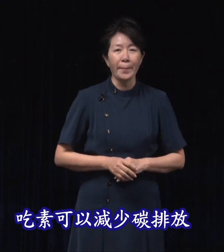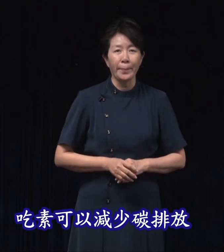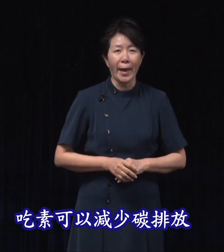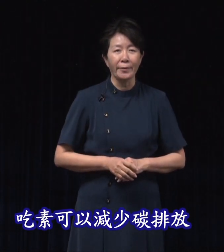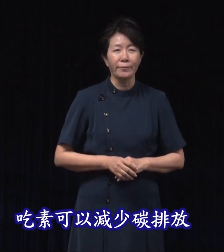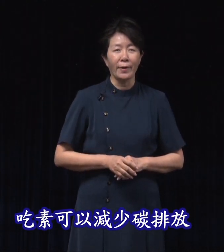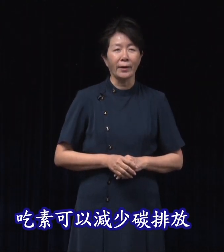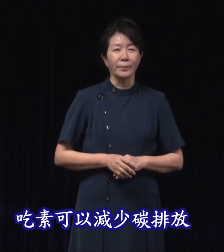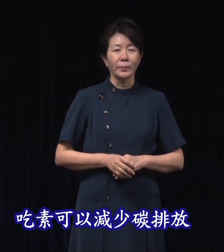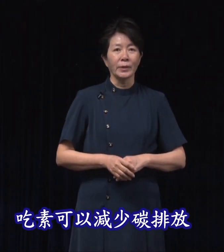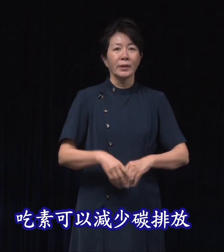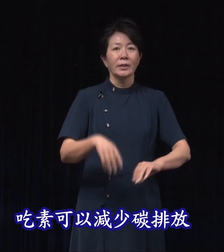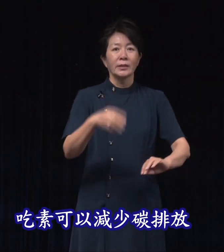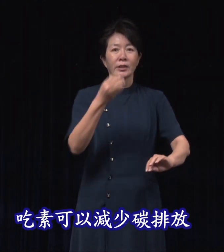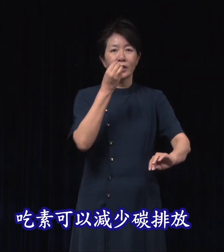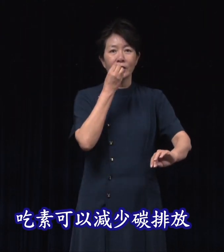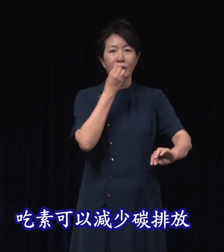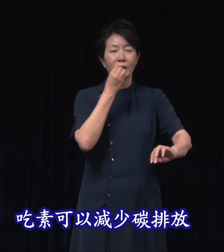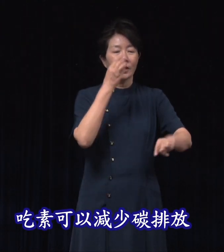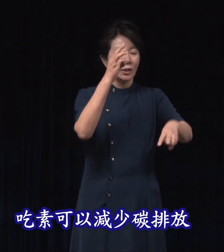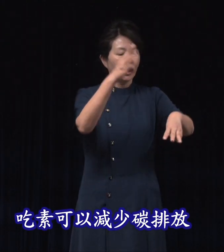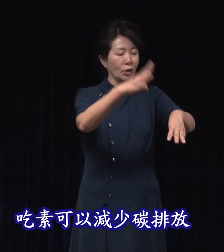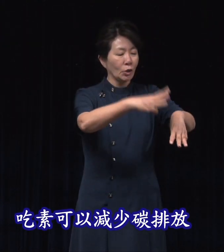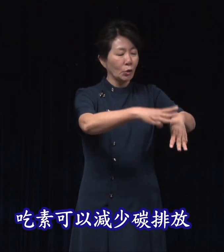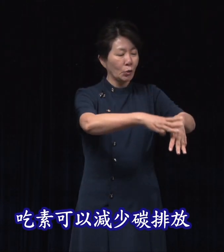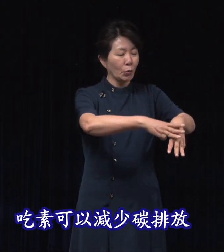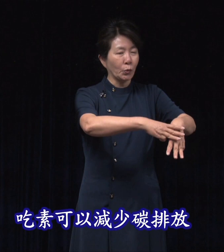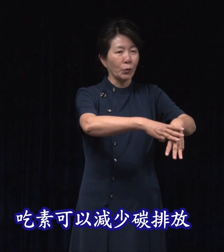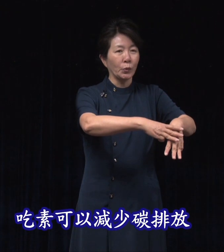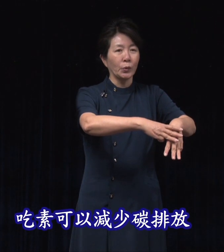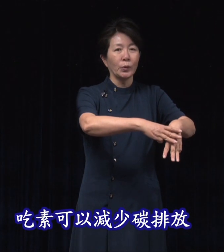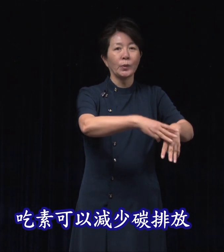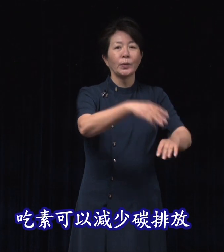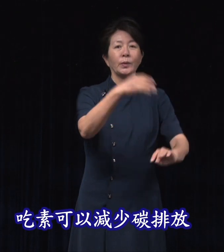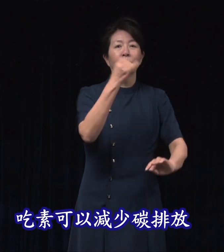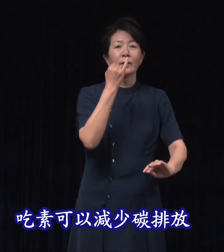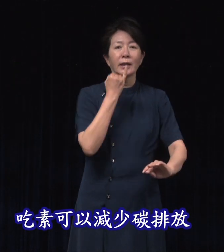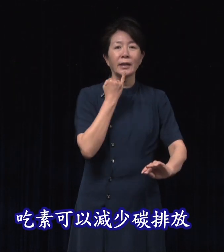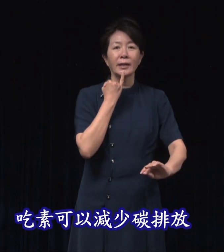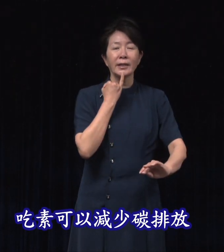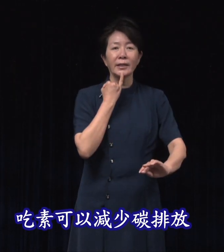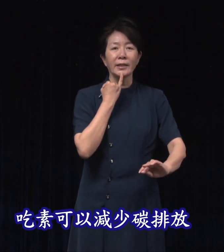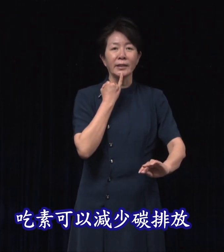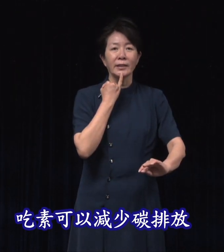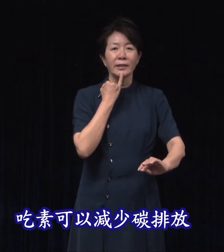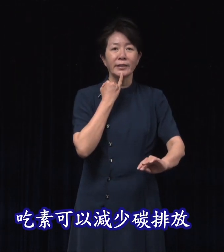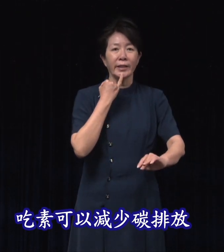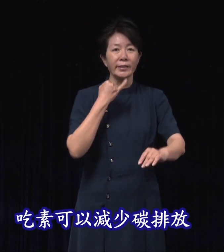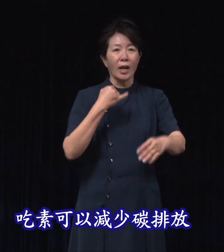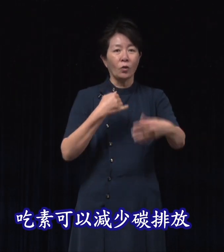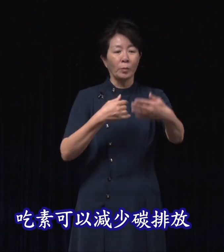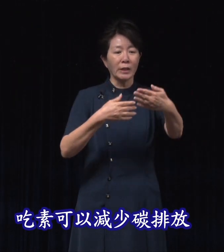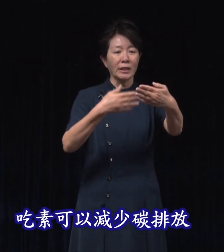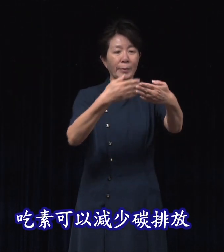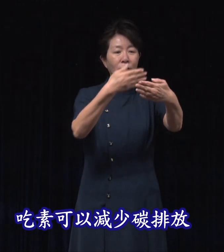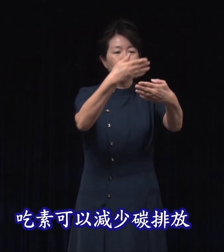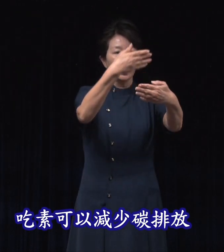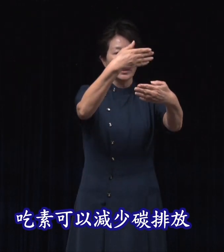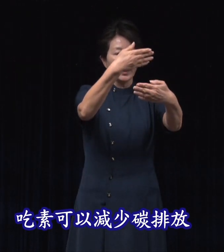排放，吃素可以减少，我们在这边就是这边